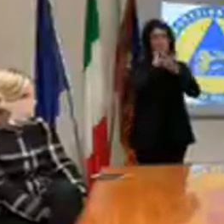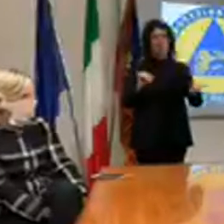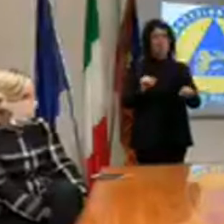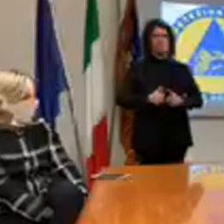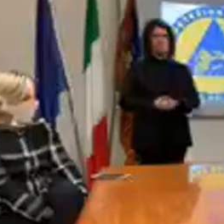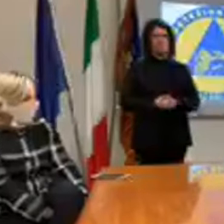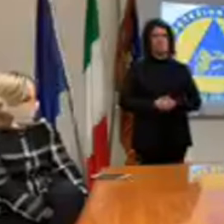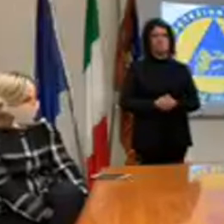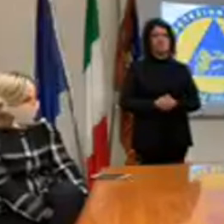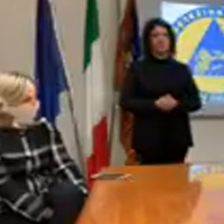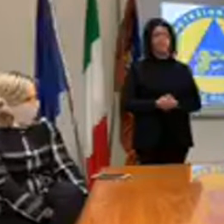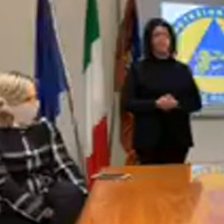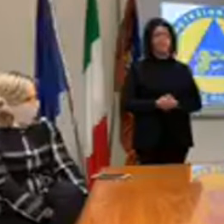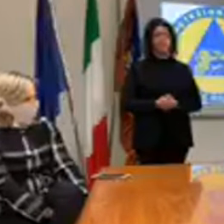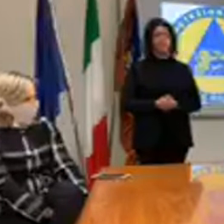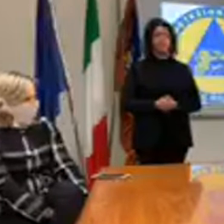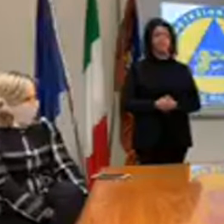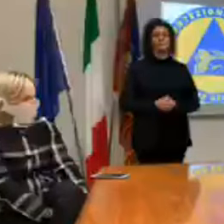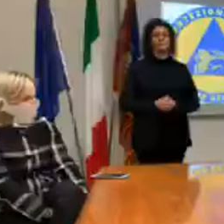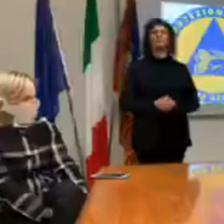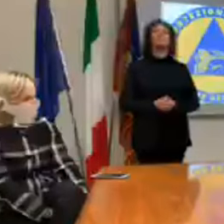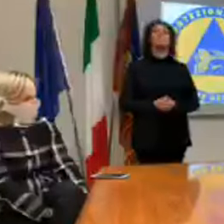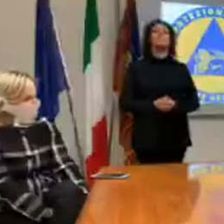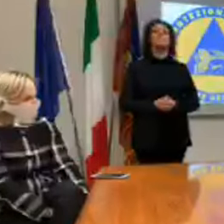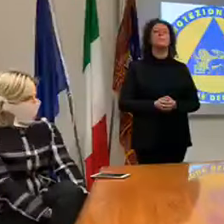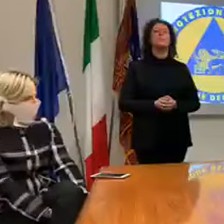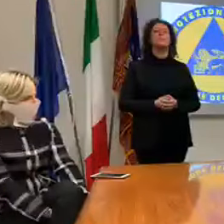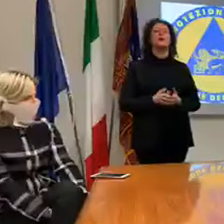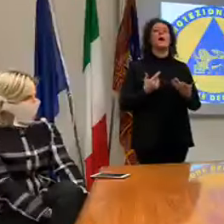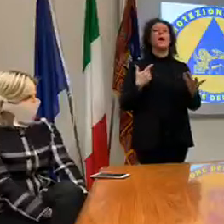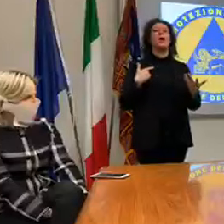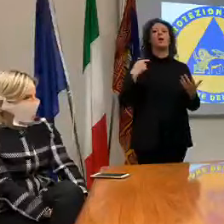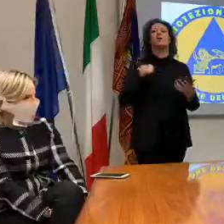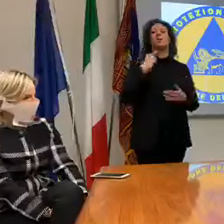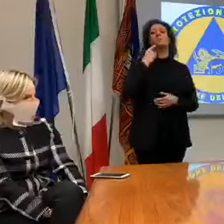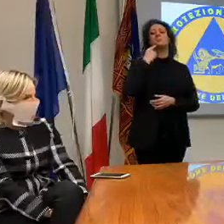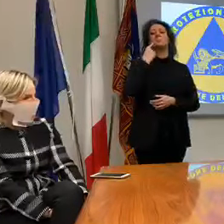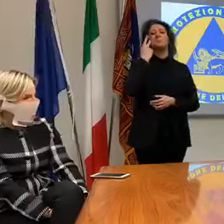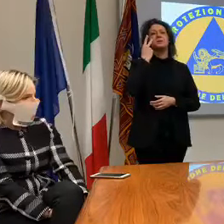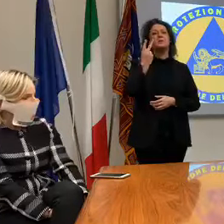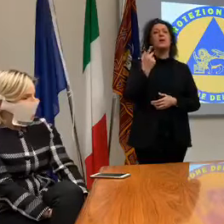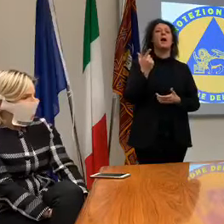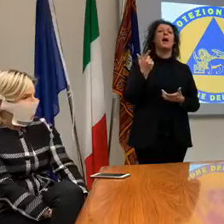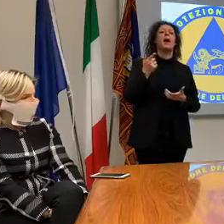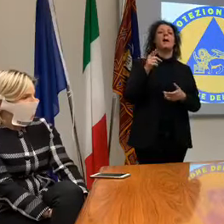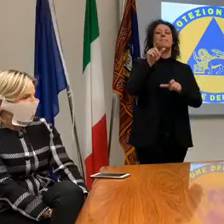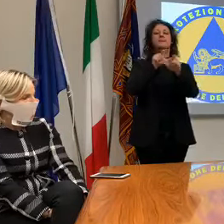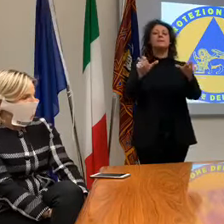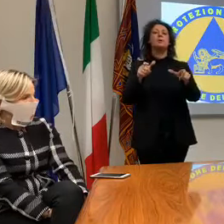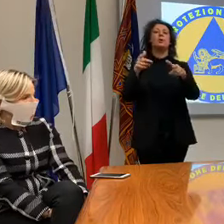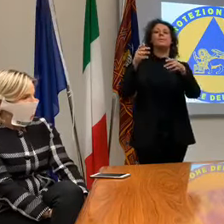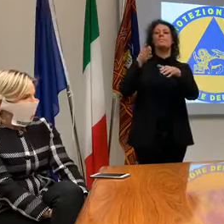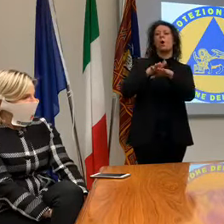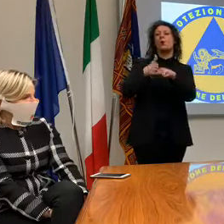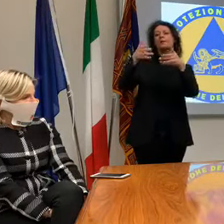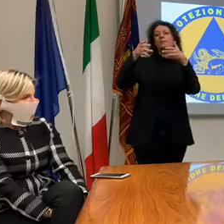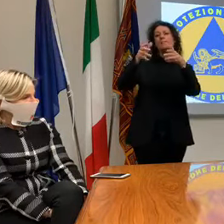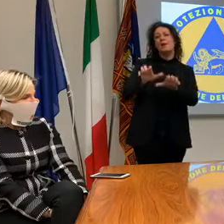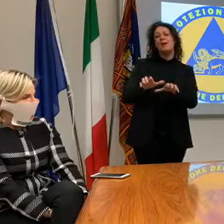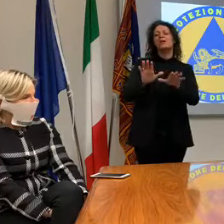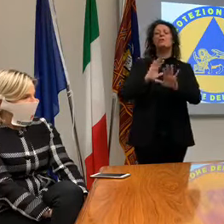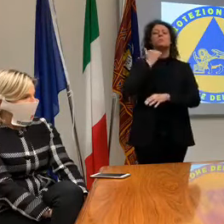niente che saremo forse, chissà, quelli con meno morti, con minore impatto del virus. La verità è che qui il virus ha fatto